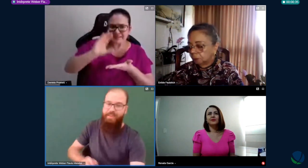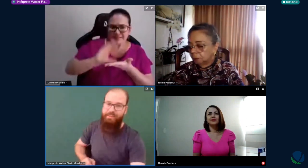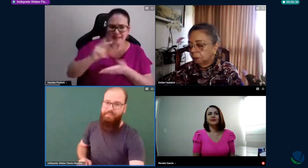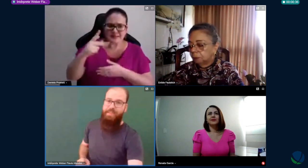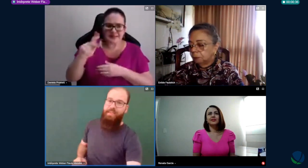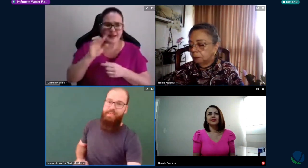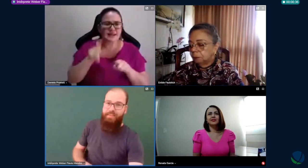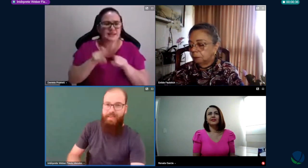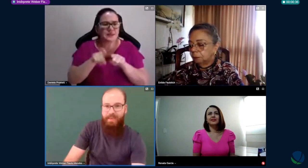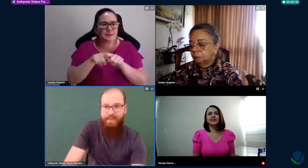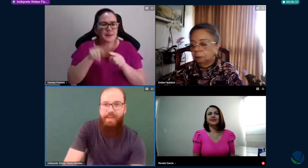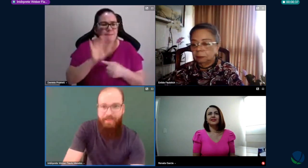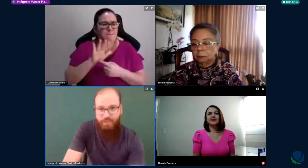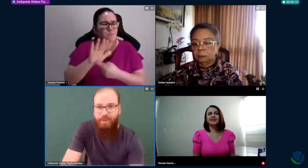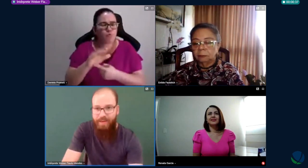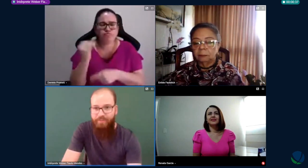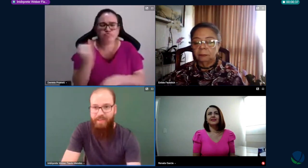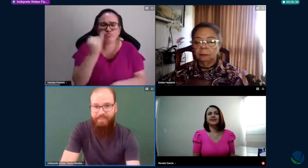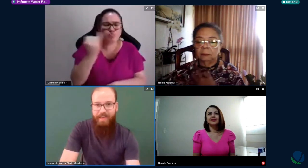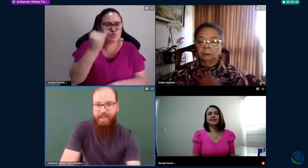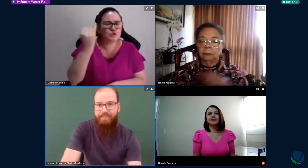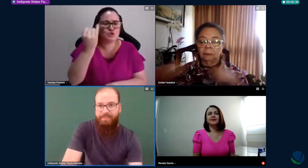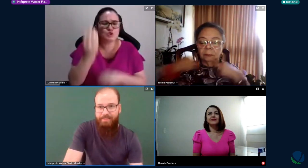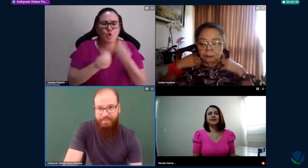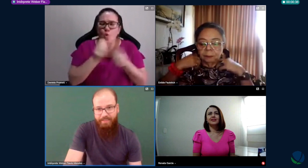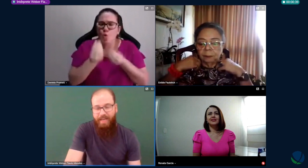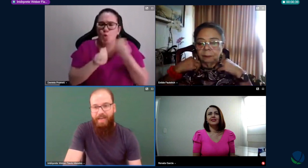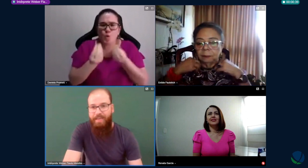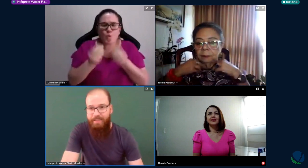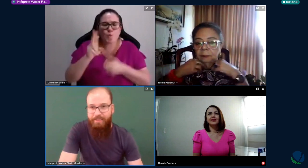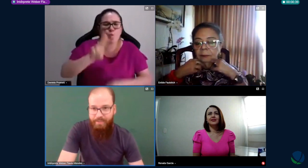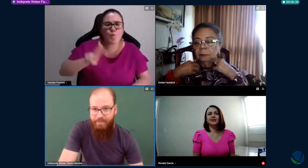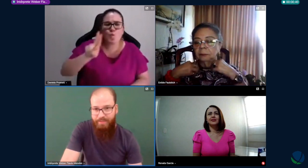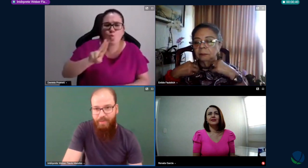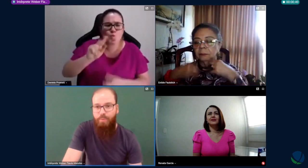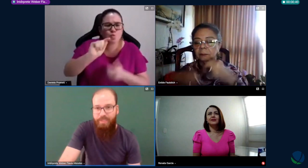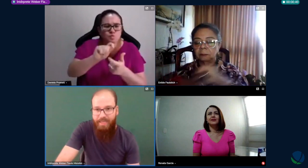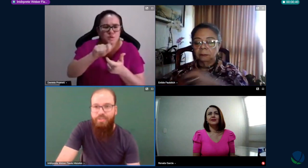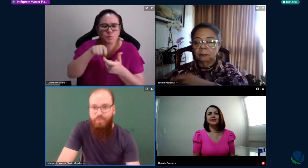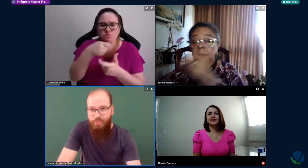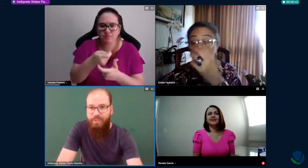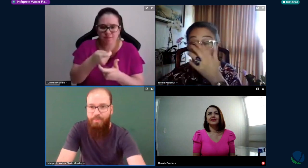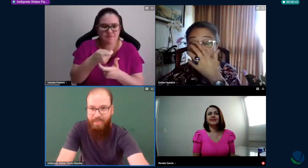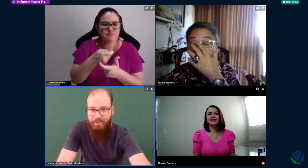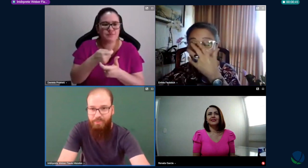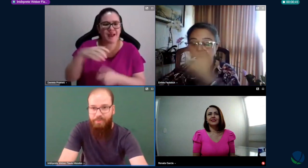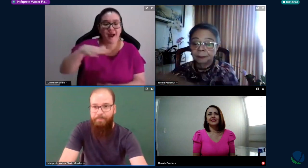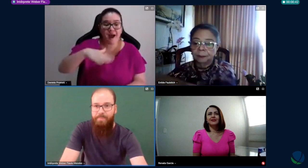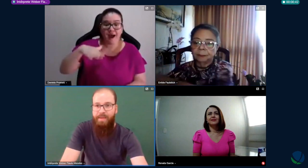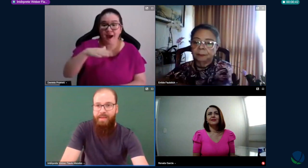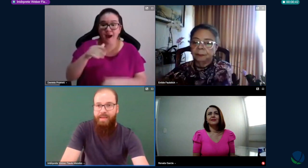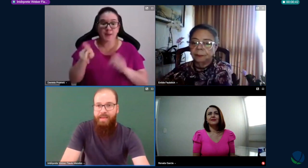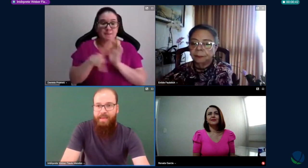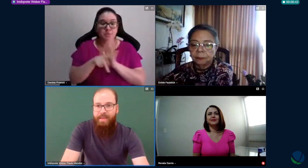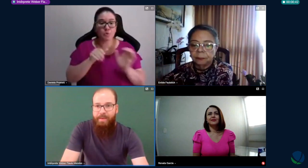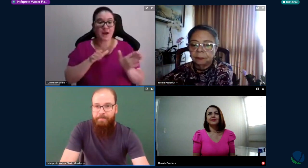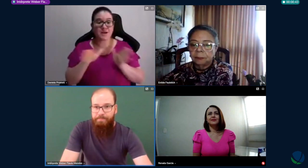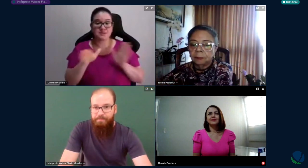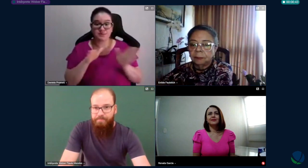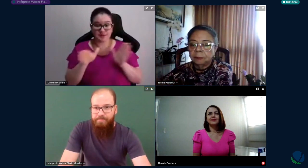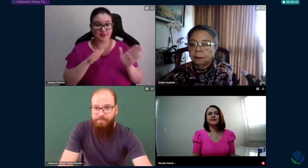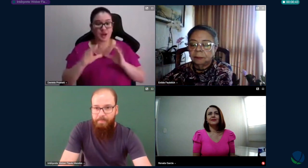termografia na e lexicografia na área da comunidade surda no Brasil todo.